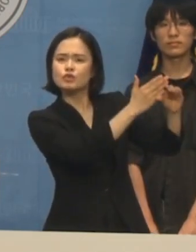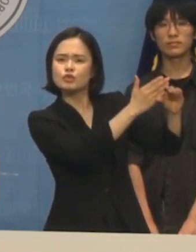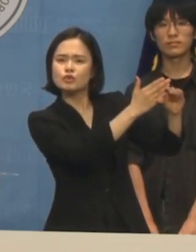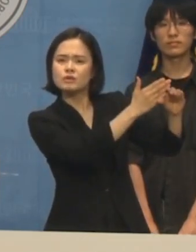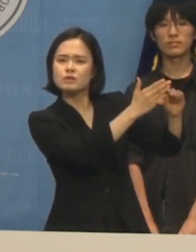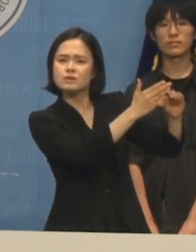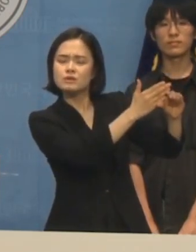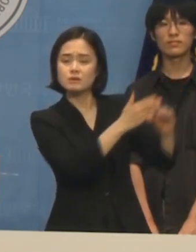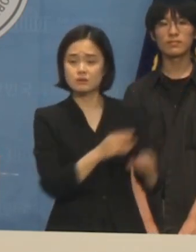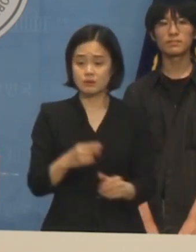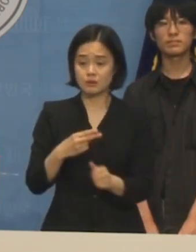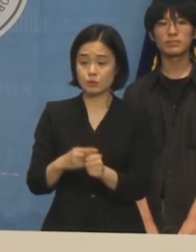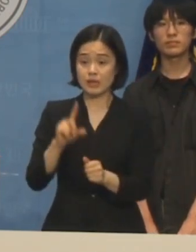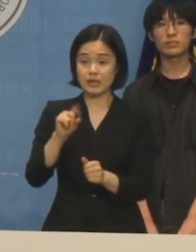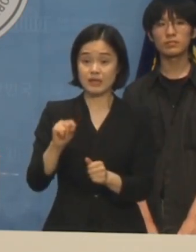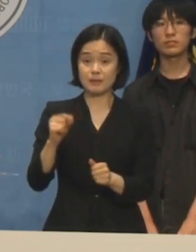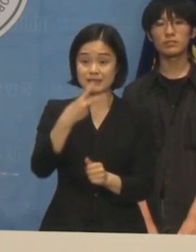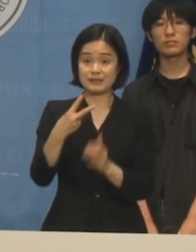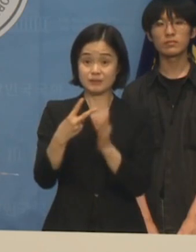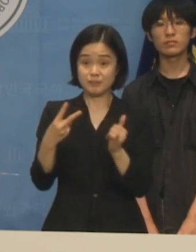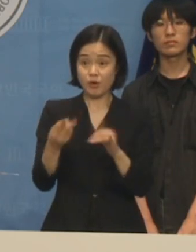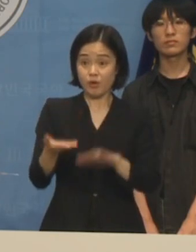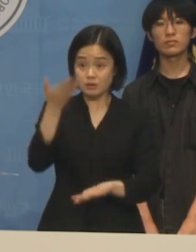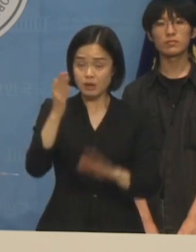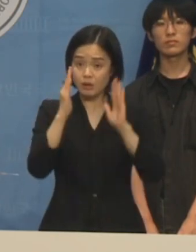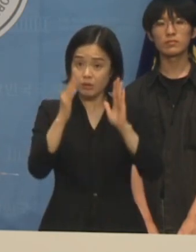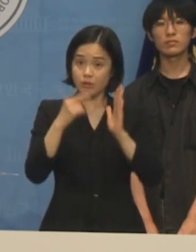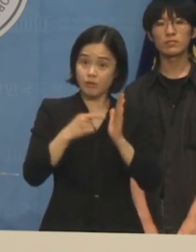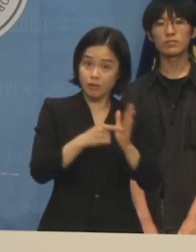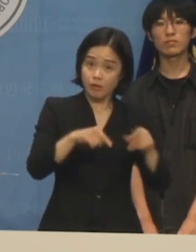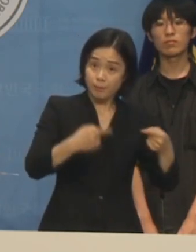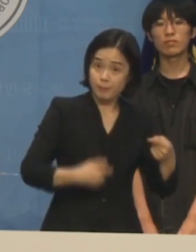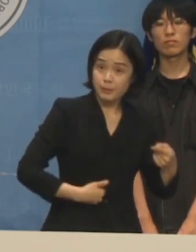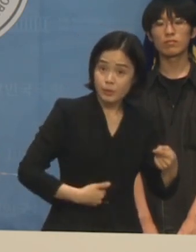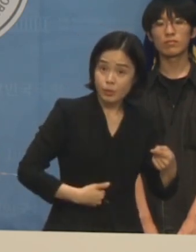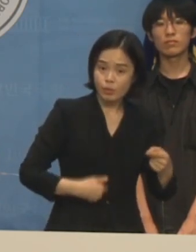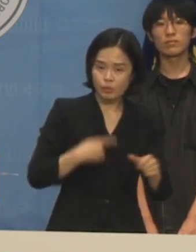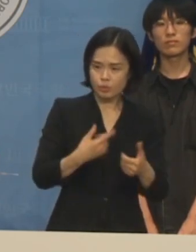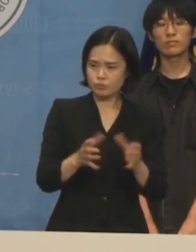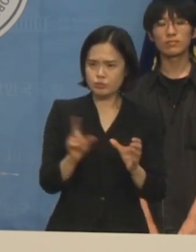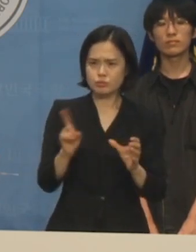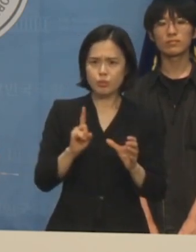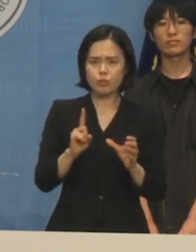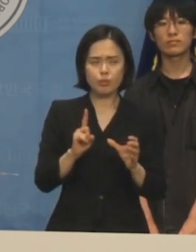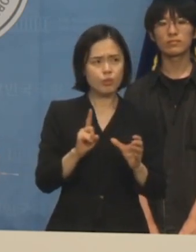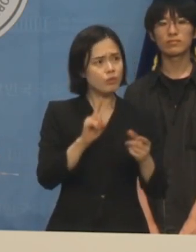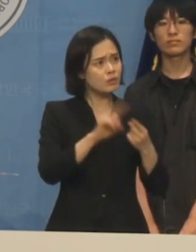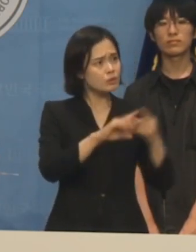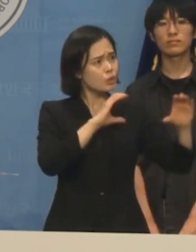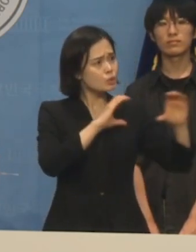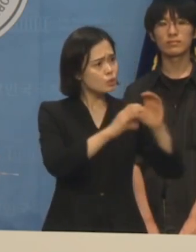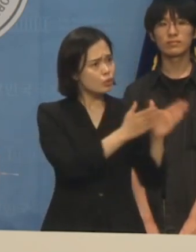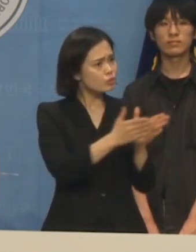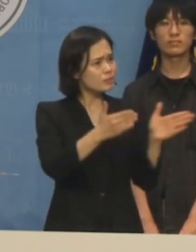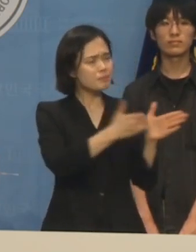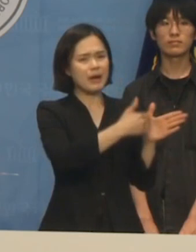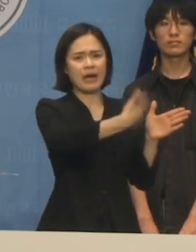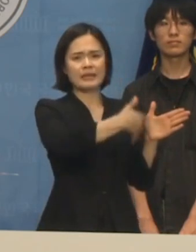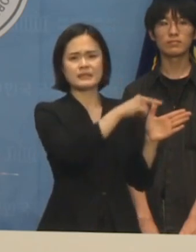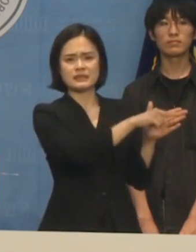하는 연수임에도 소통하지 않겠다는 교육부의 태도를 엿볼 수 있었습니다. AI, 디지털 이런 말들은